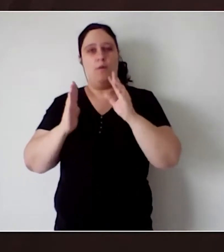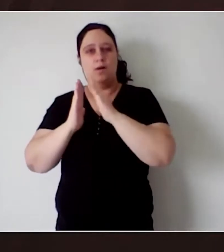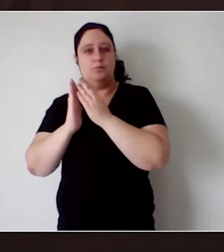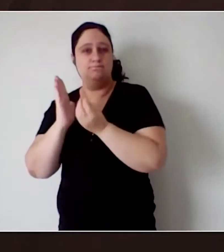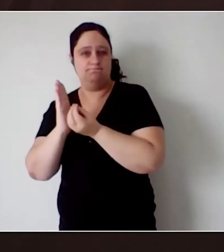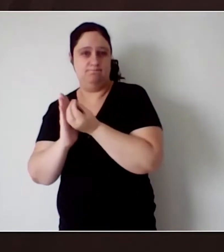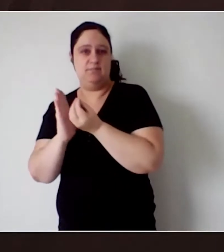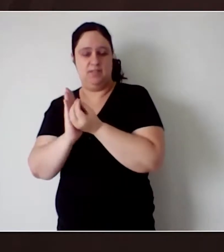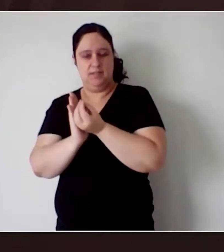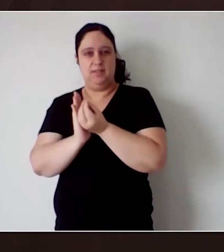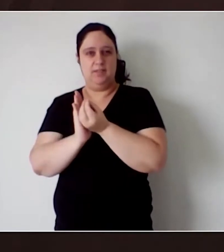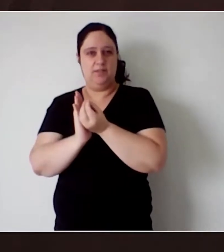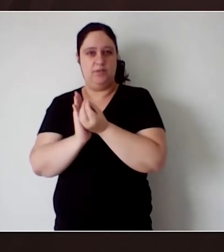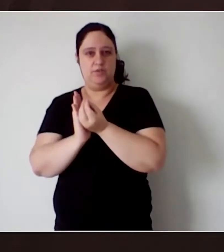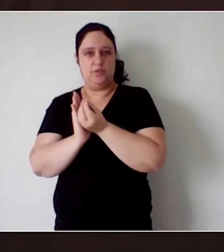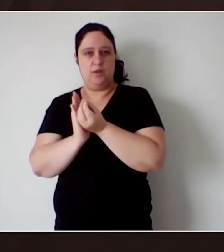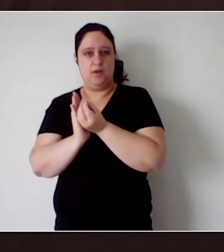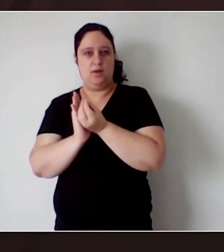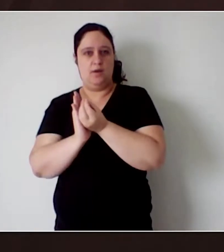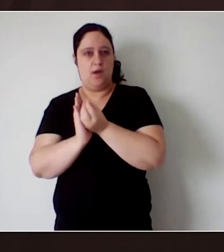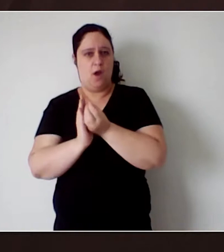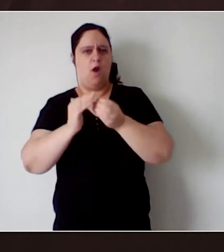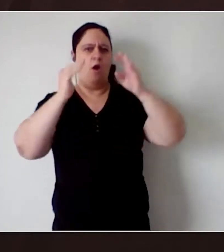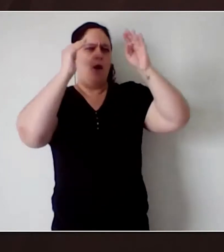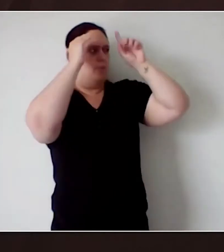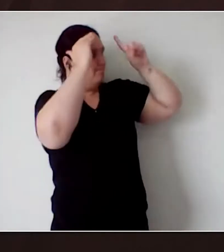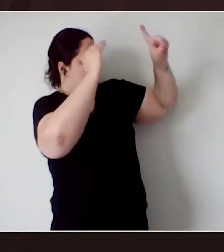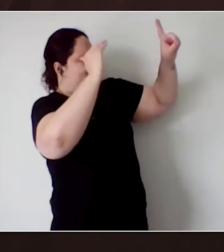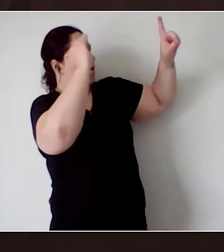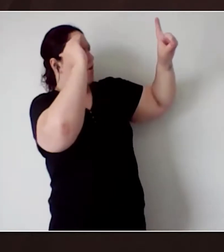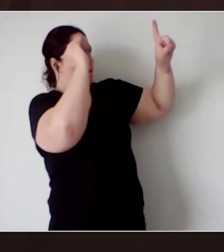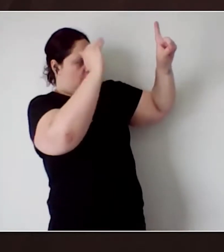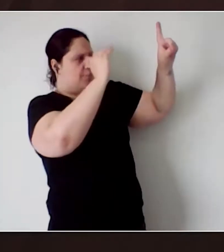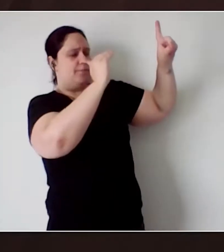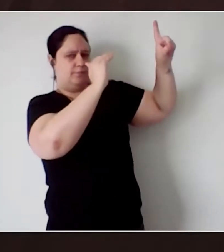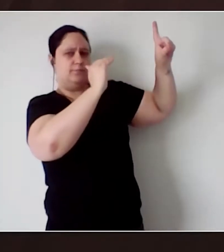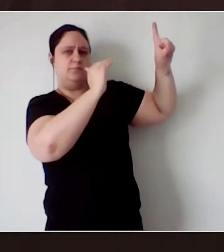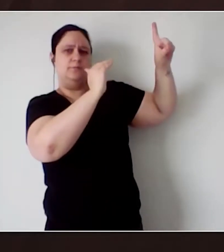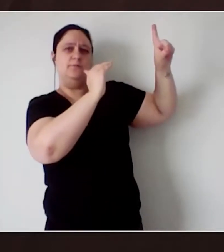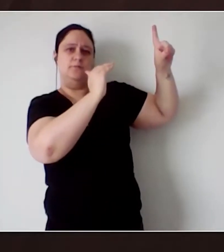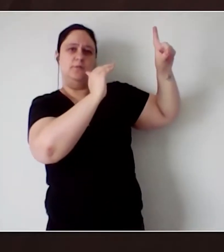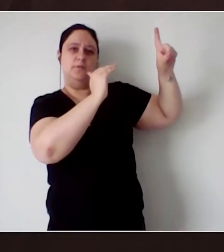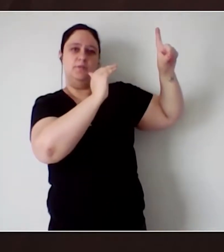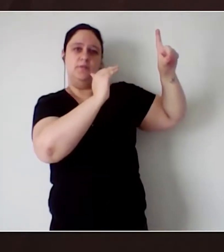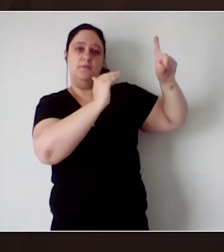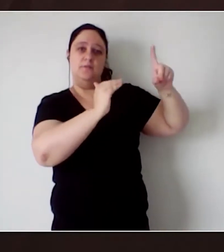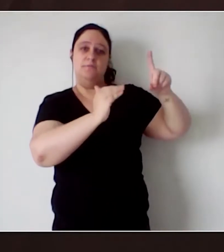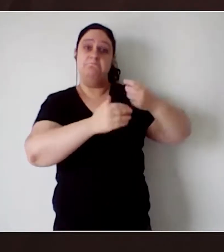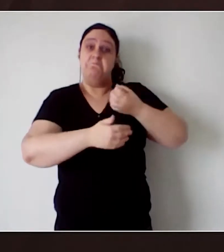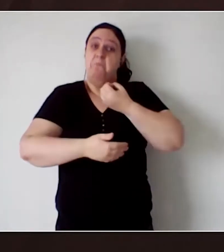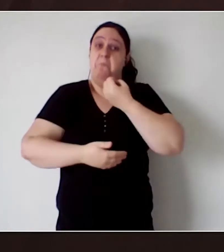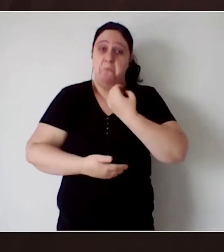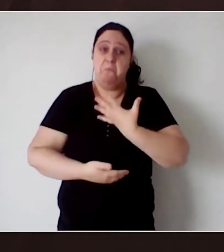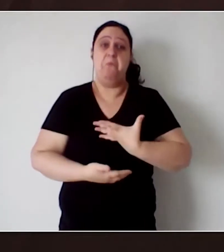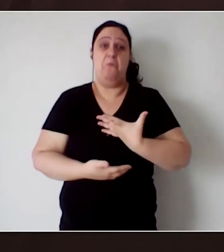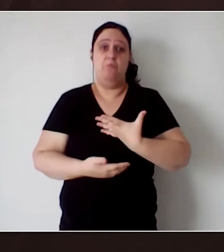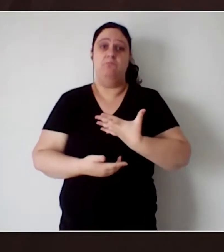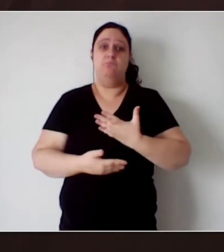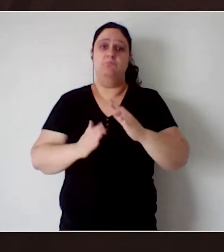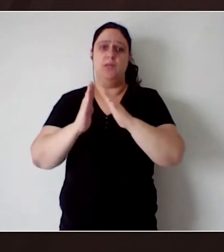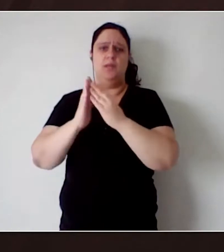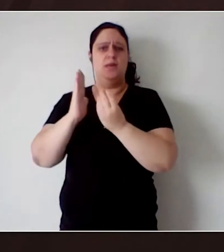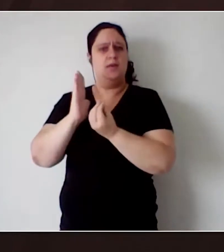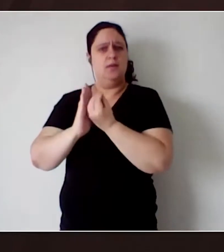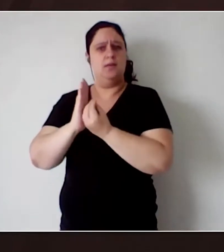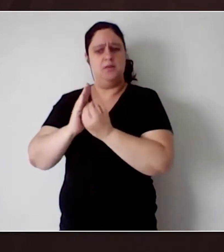Deus projetou, como Deus determinou, prospera. A igreja cresce, a igreja vai